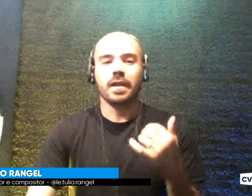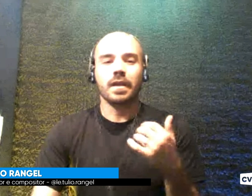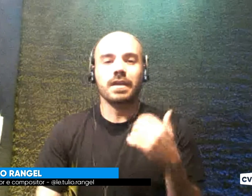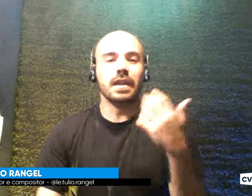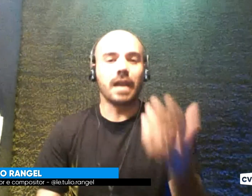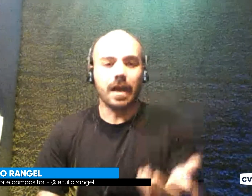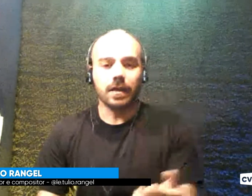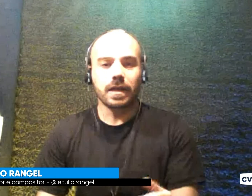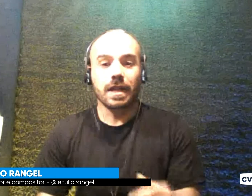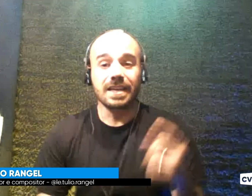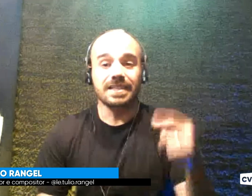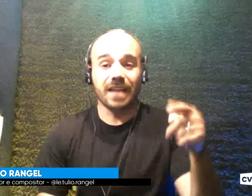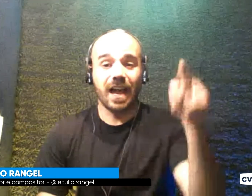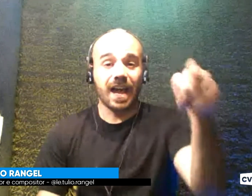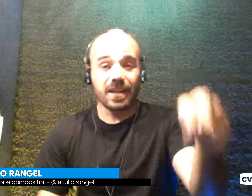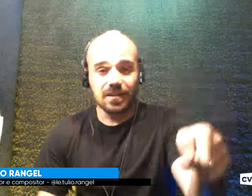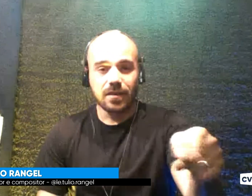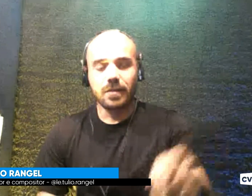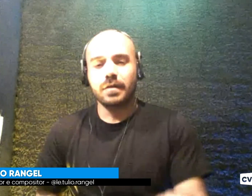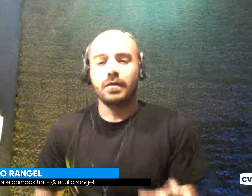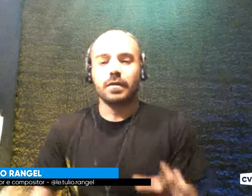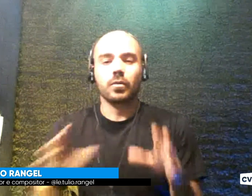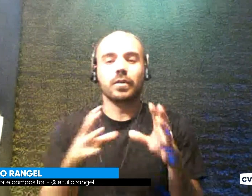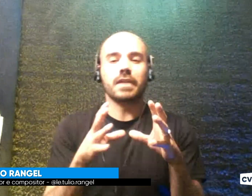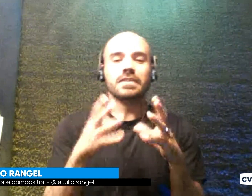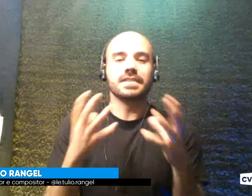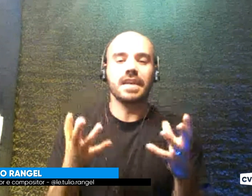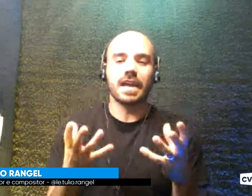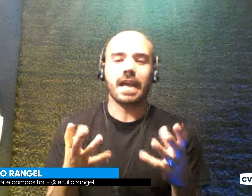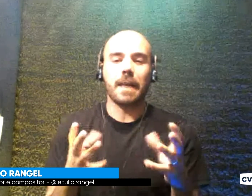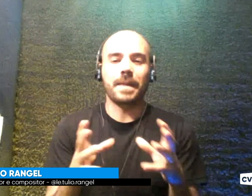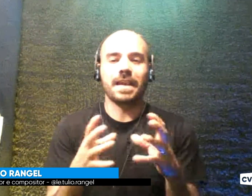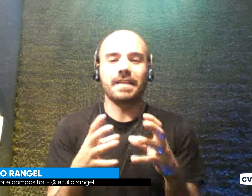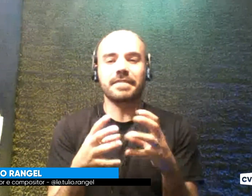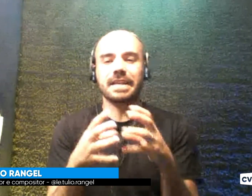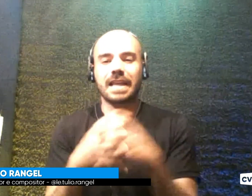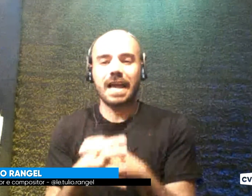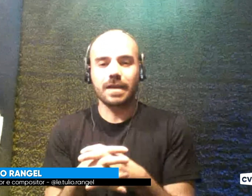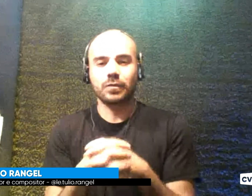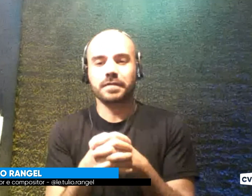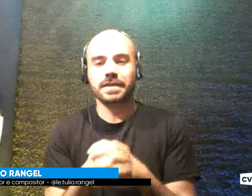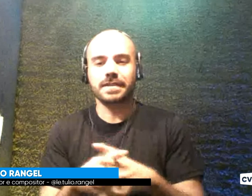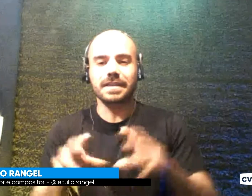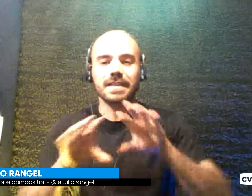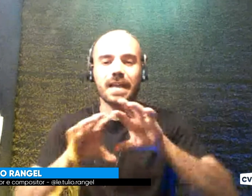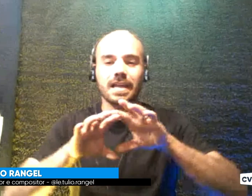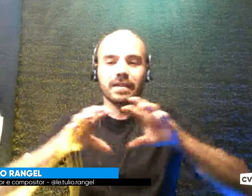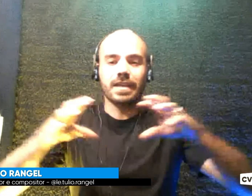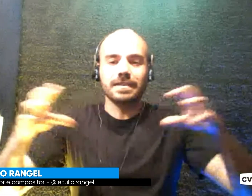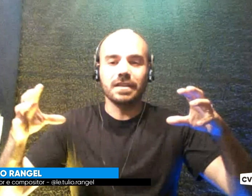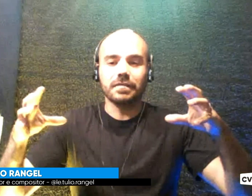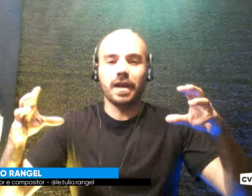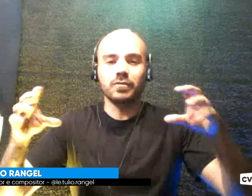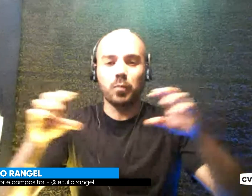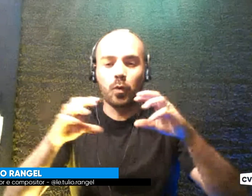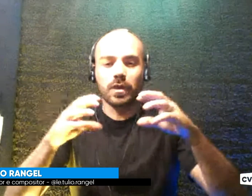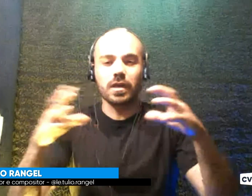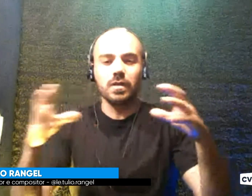ele é lá, ele está aí. O que eu quero dizer é, a palavra là, no francês, ela tem significados um pouquinho